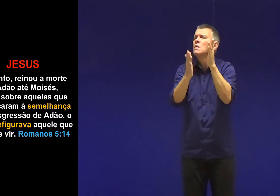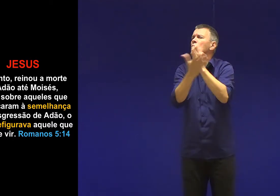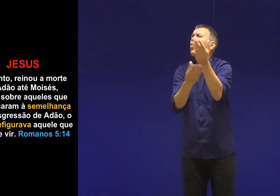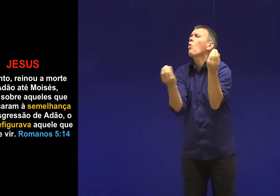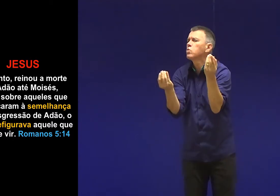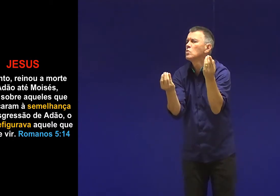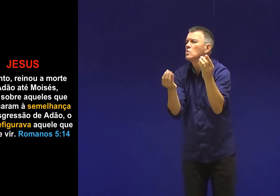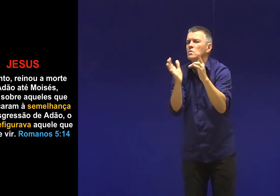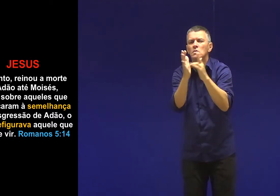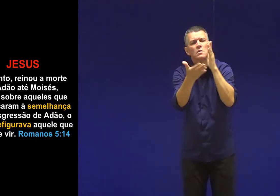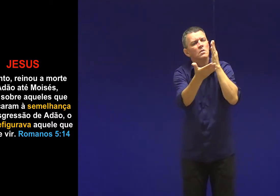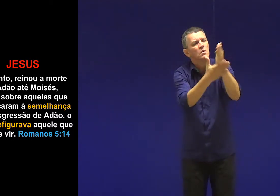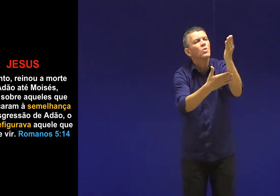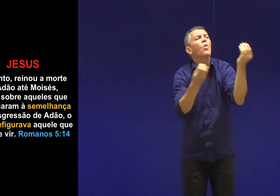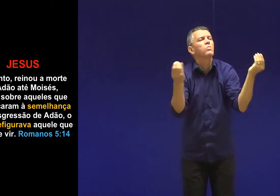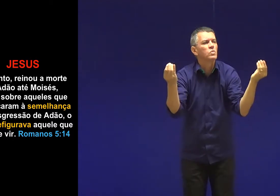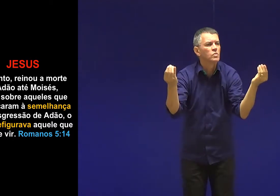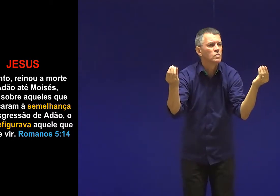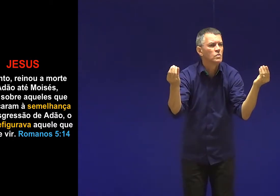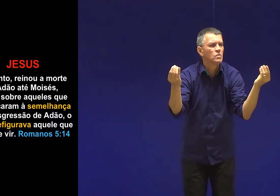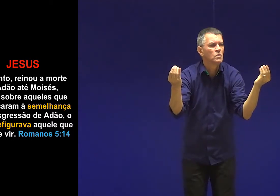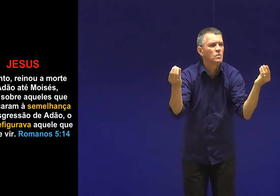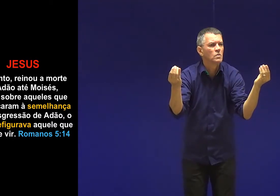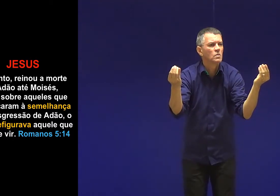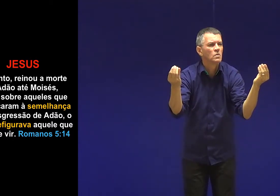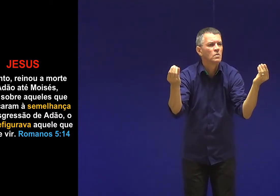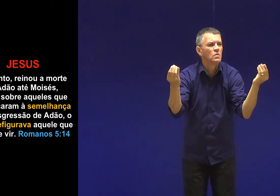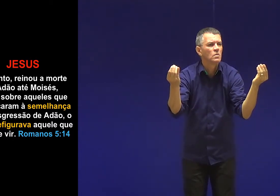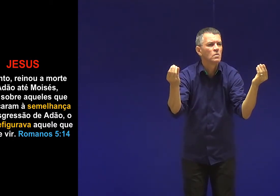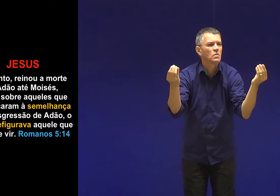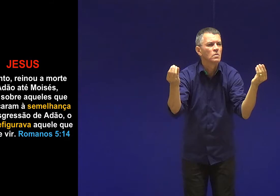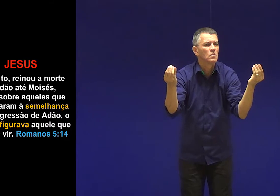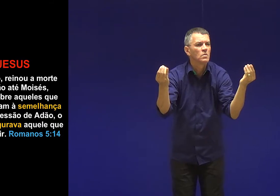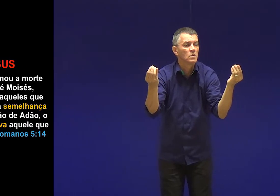Como que ele foi provado e aprovado por Deus?